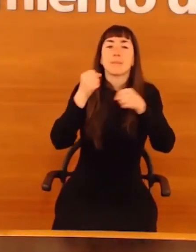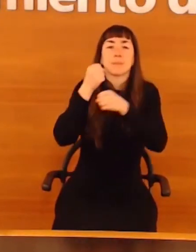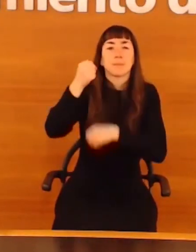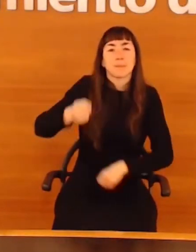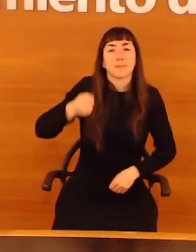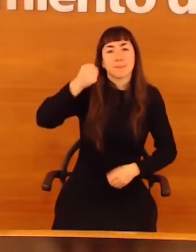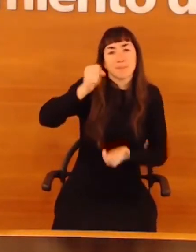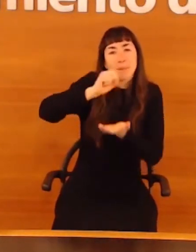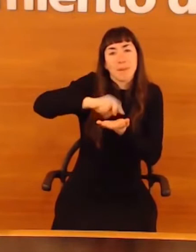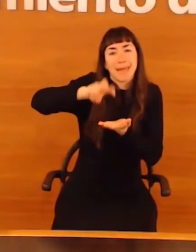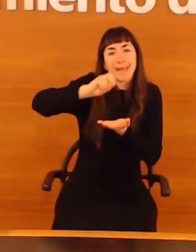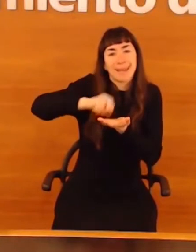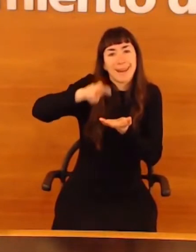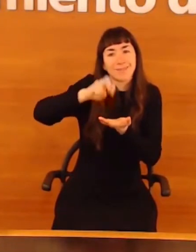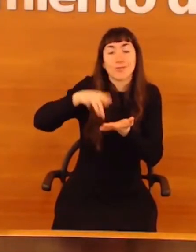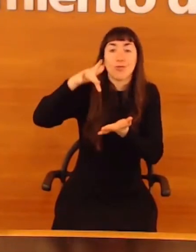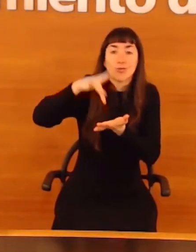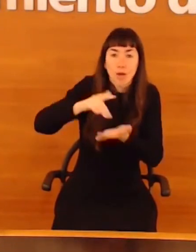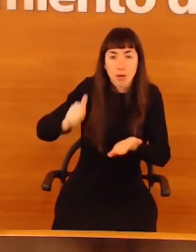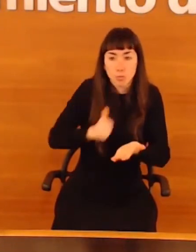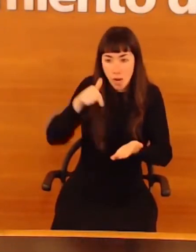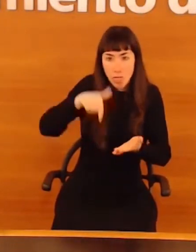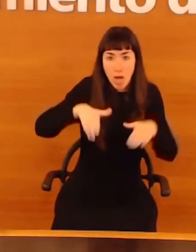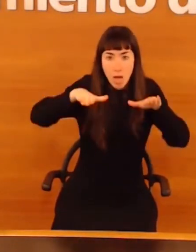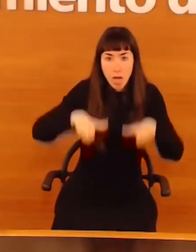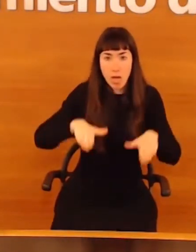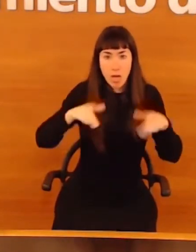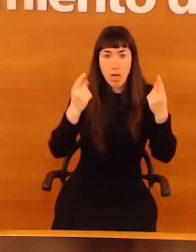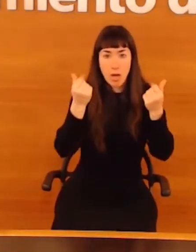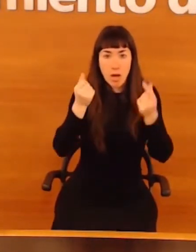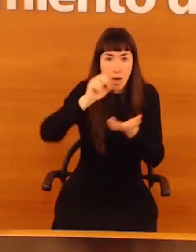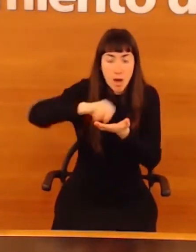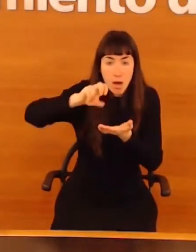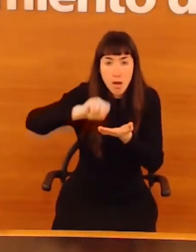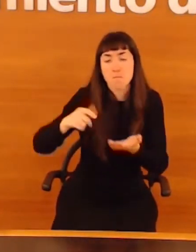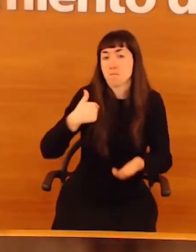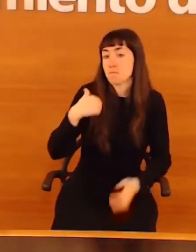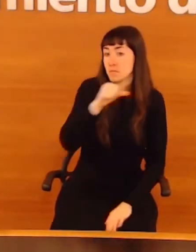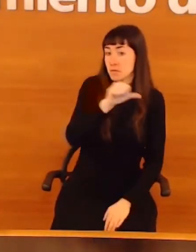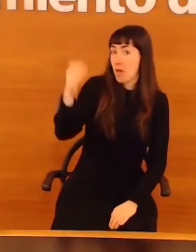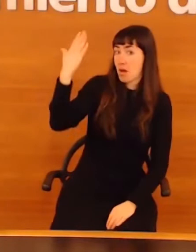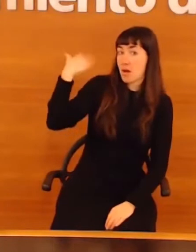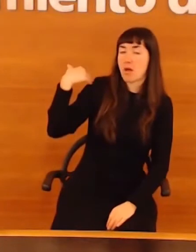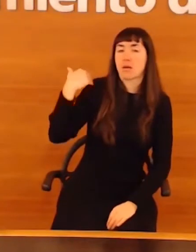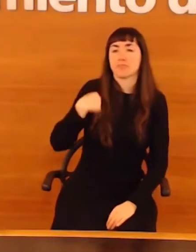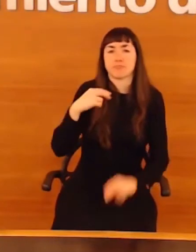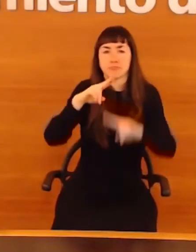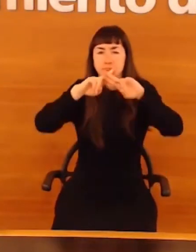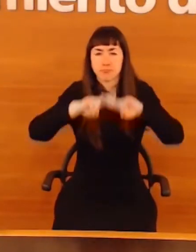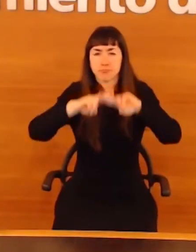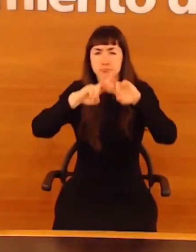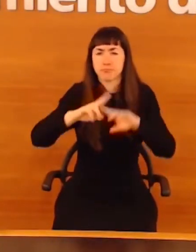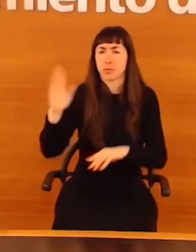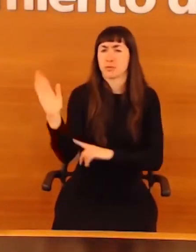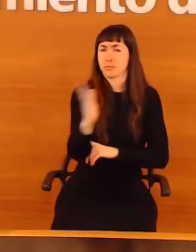estén alojados en el albergue de peregrinos de nuestra ciudad, hemos estado siguiendo desde la semana pasada la evolución de la asistencia